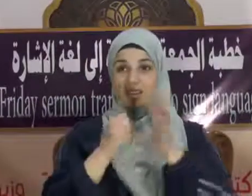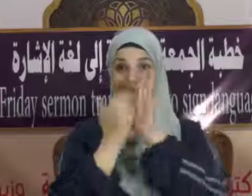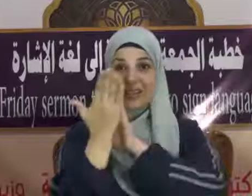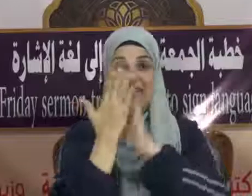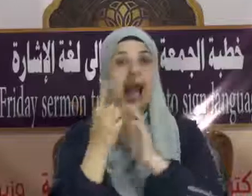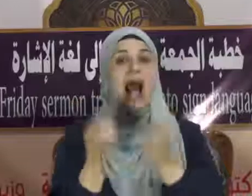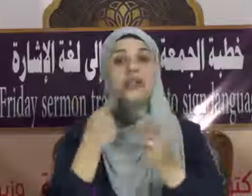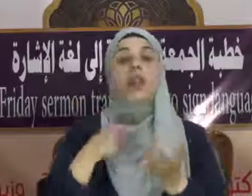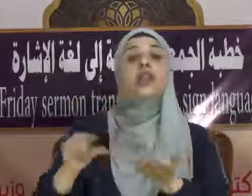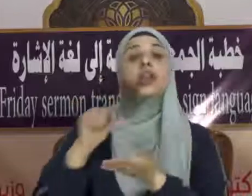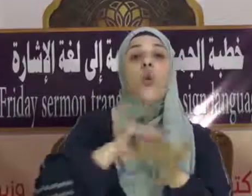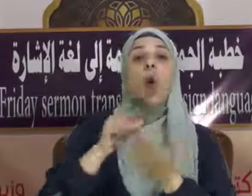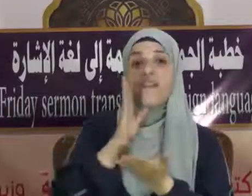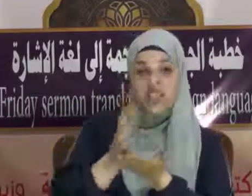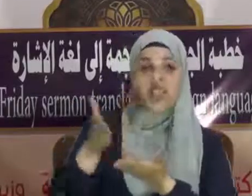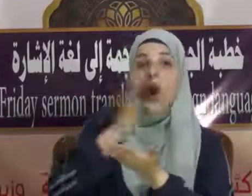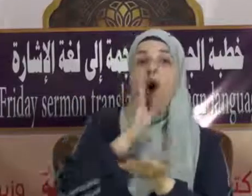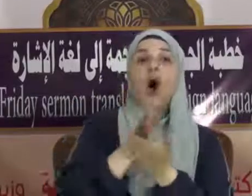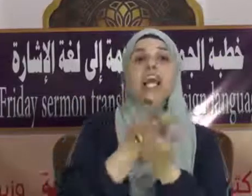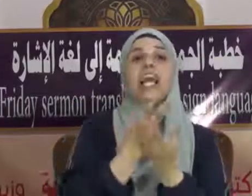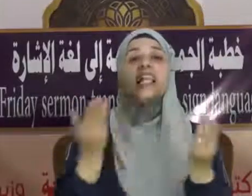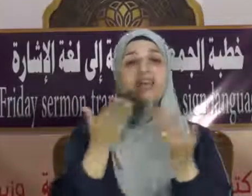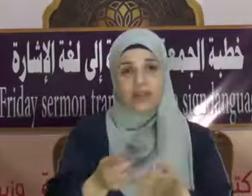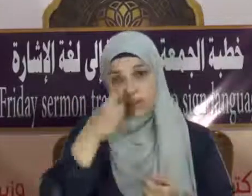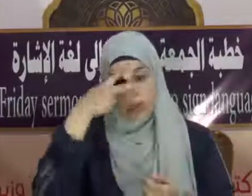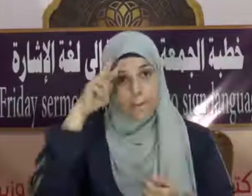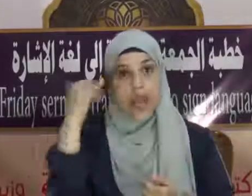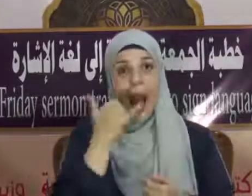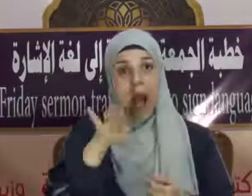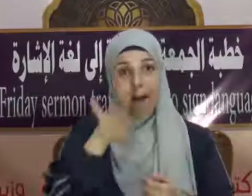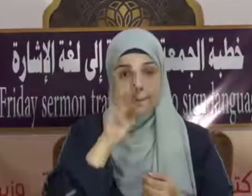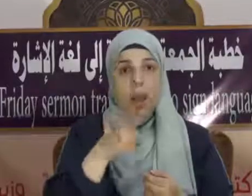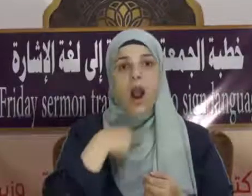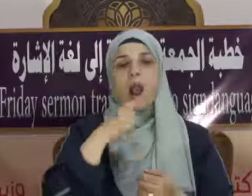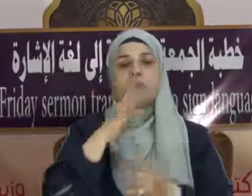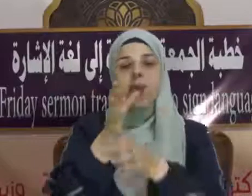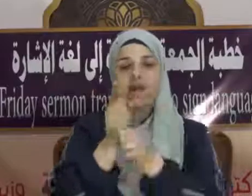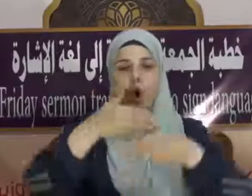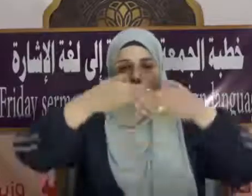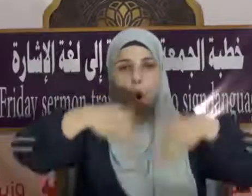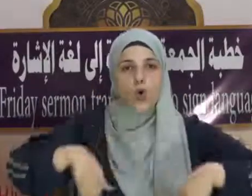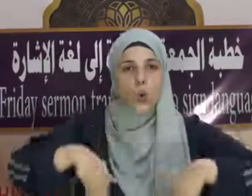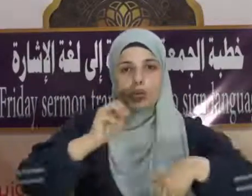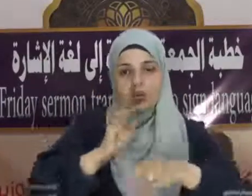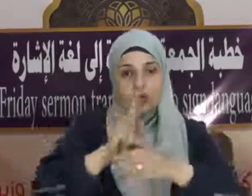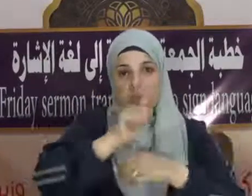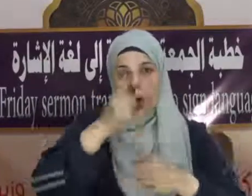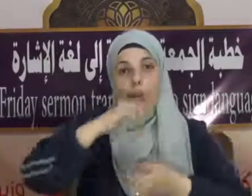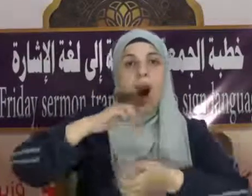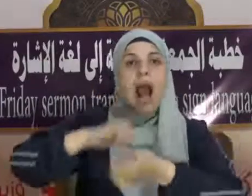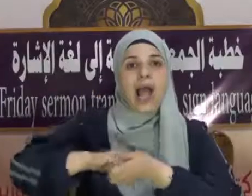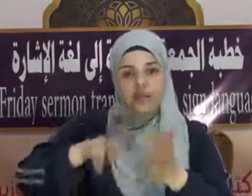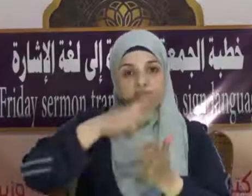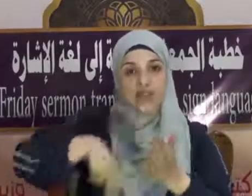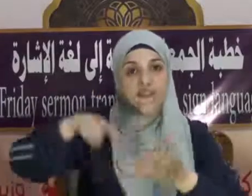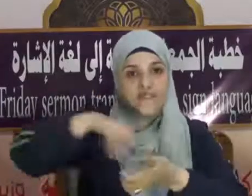فإن لجوار الدول حقوقا، من أهمها حفظ الحدود وحفظ العهود